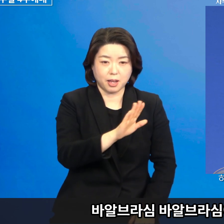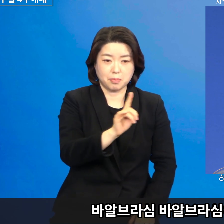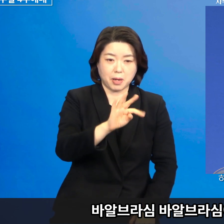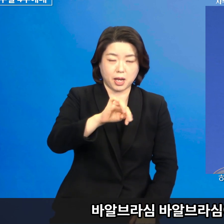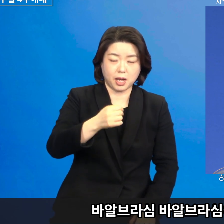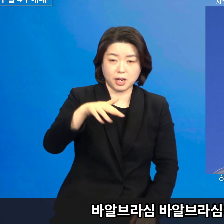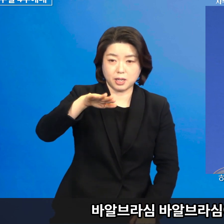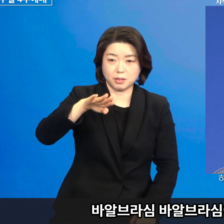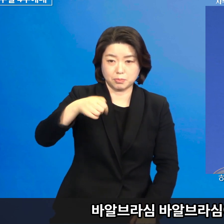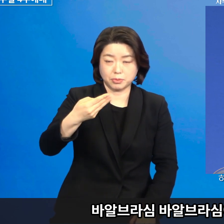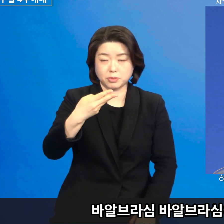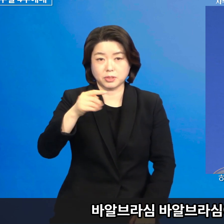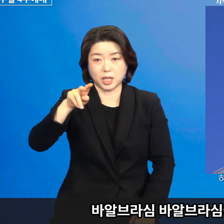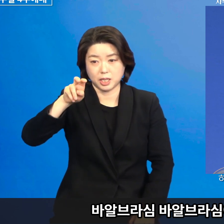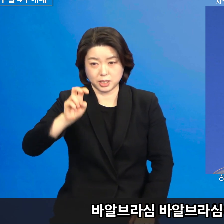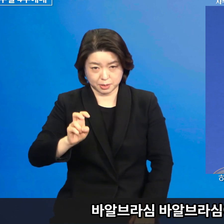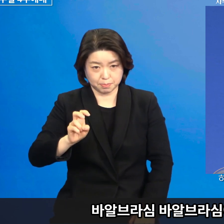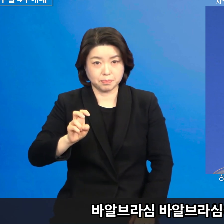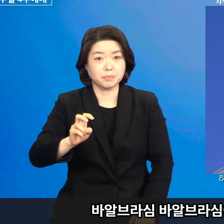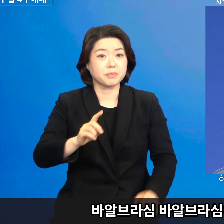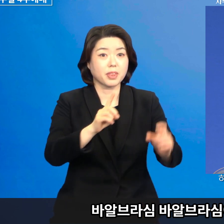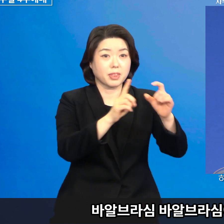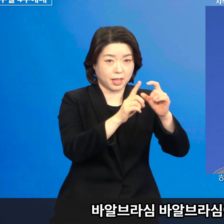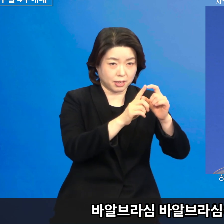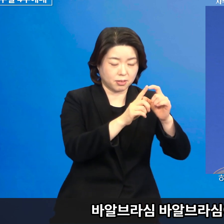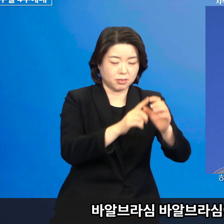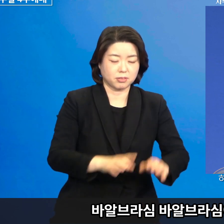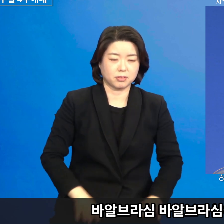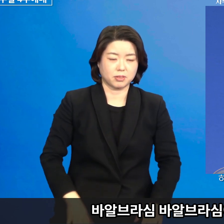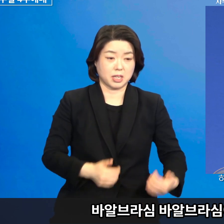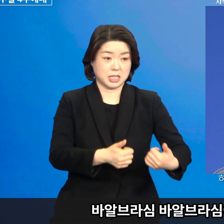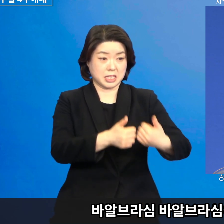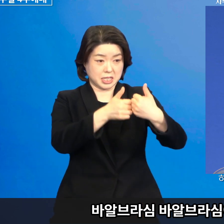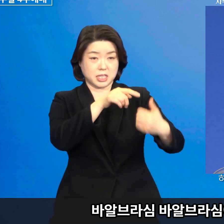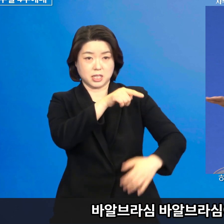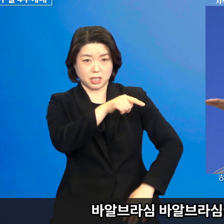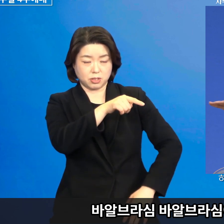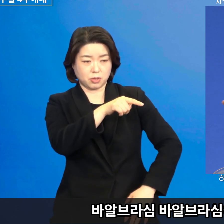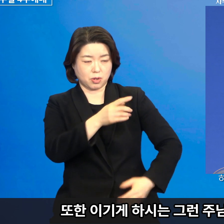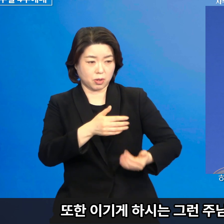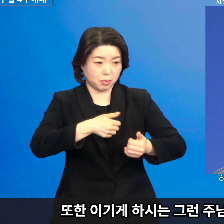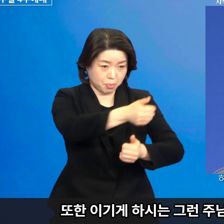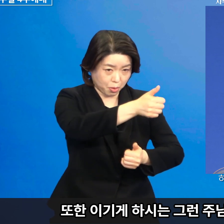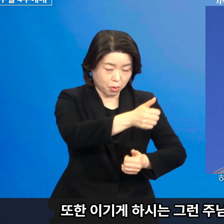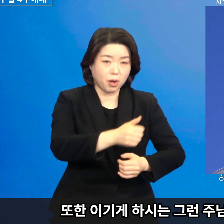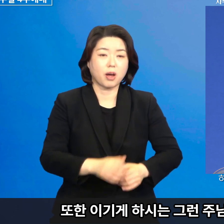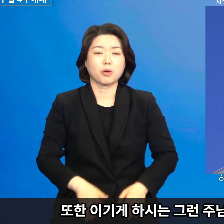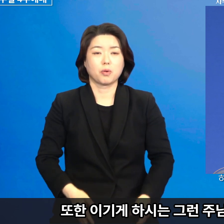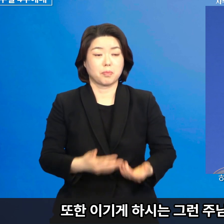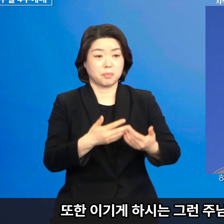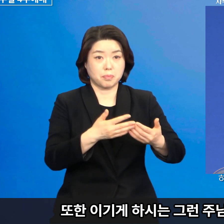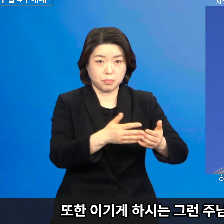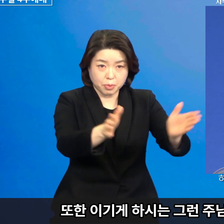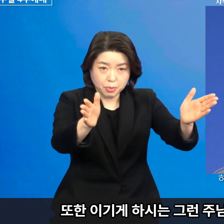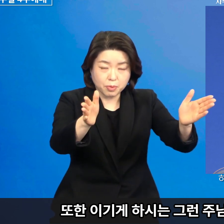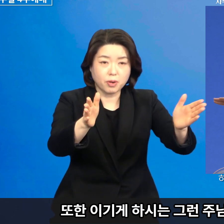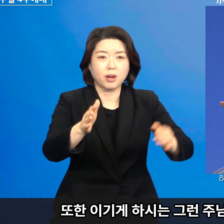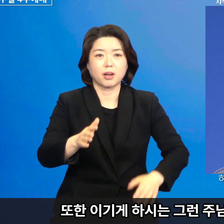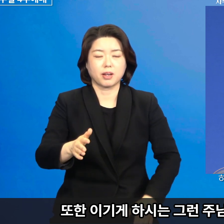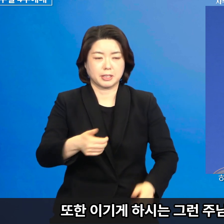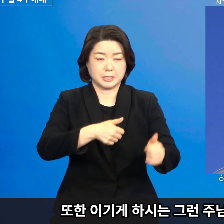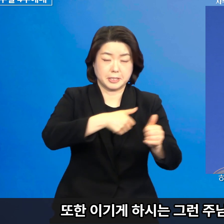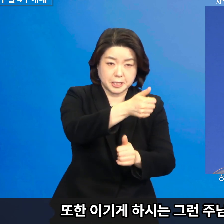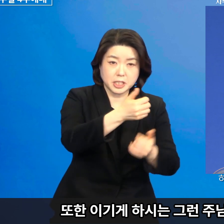브라심. 바알 브라심이 대적을 뚫어주시고 또한